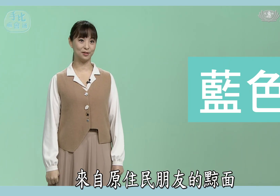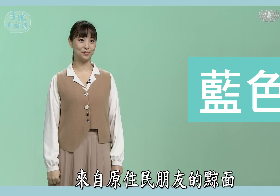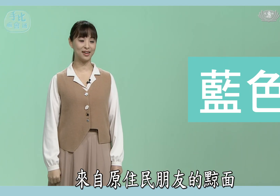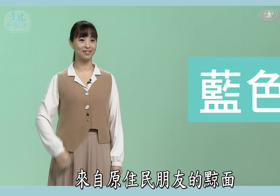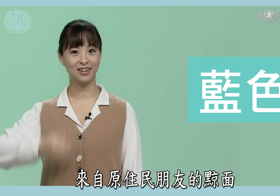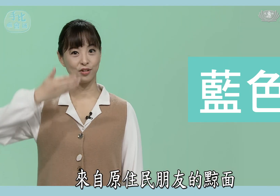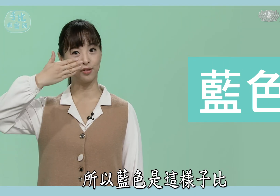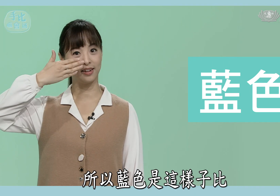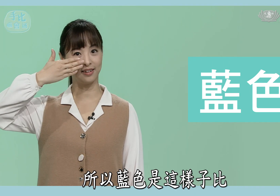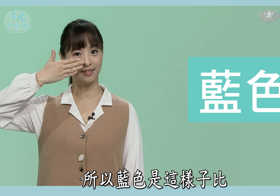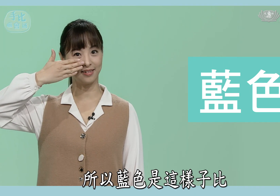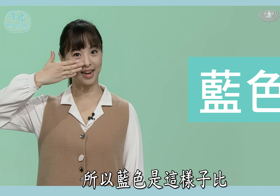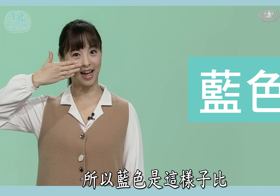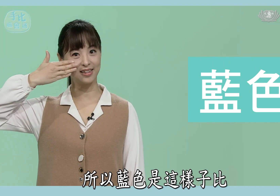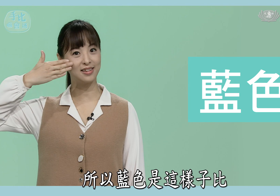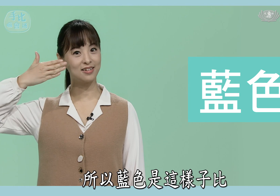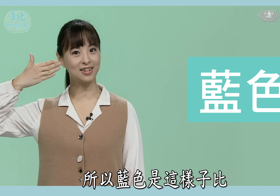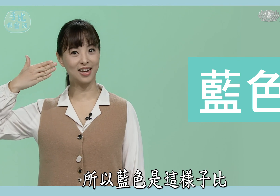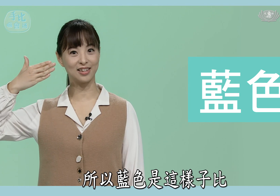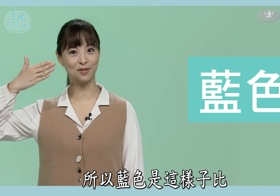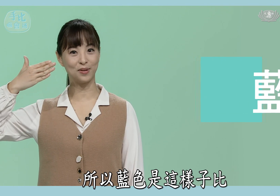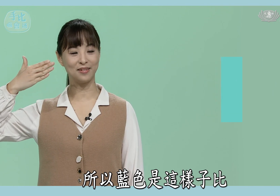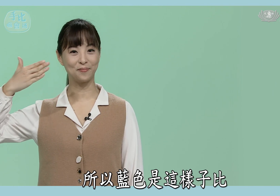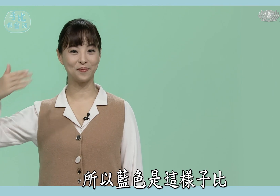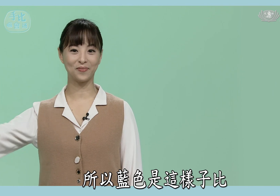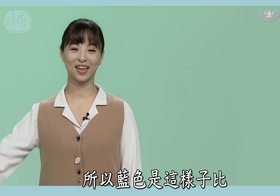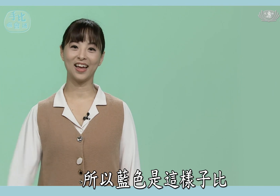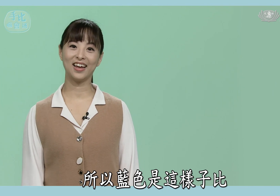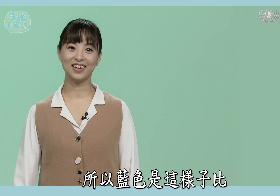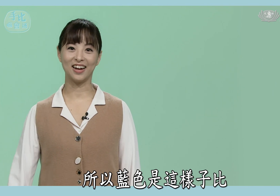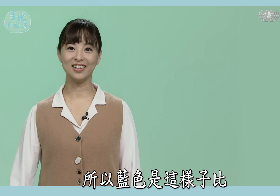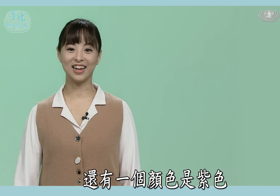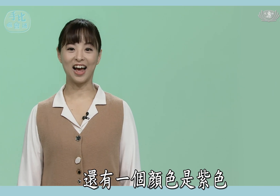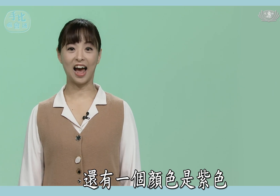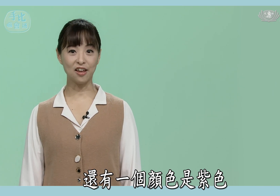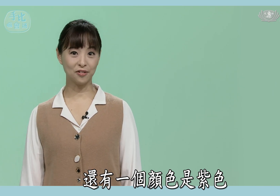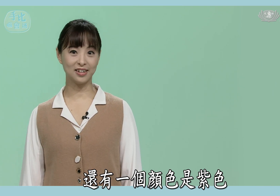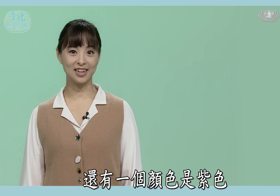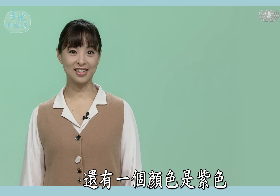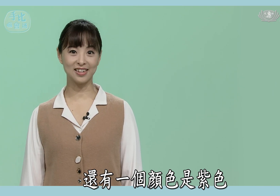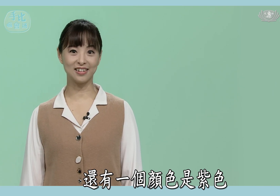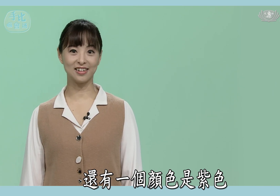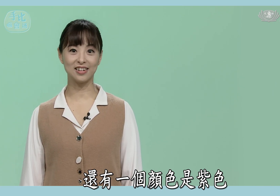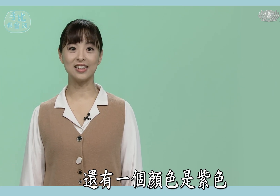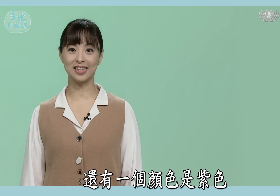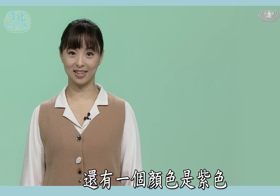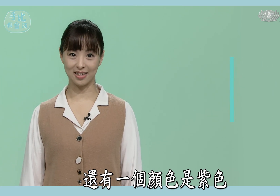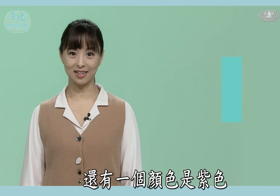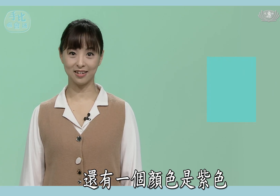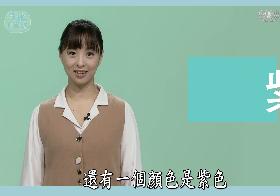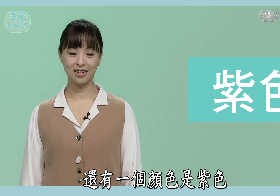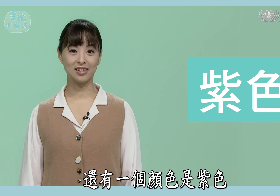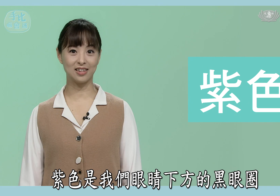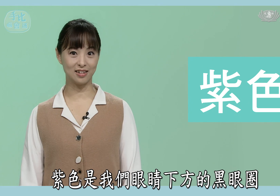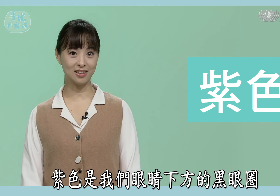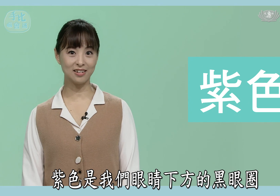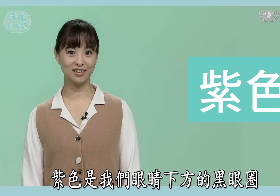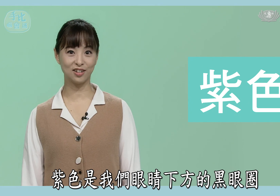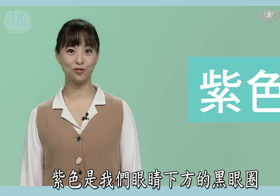面，所以蓝色是这样子比。那还有一个颜色呢是紫色，紫色呢是我